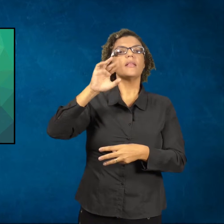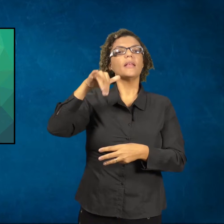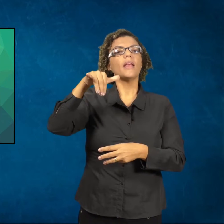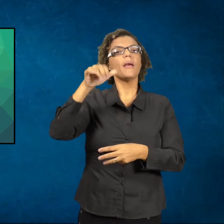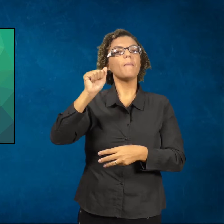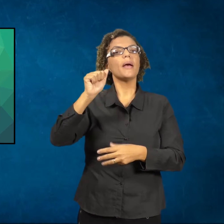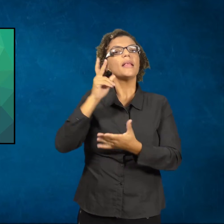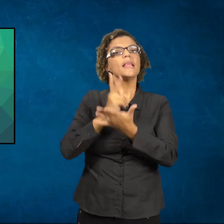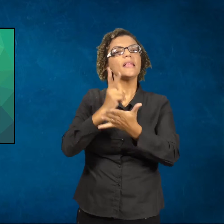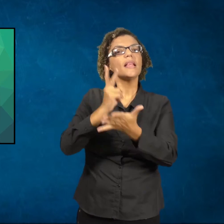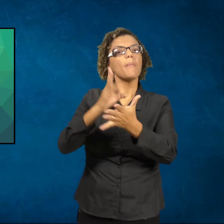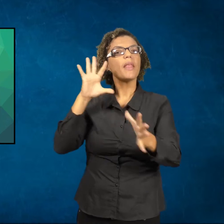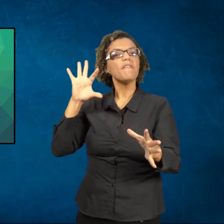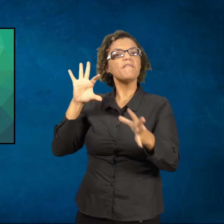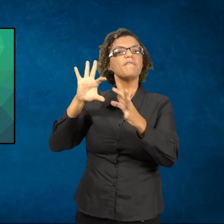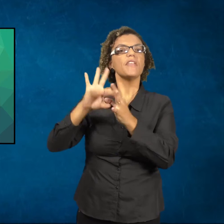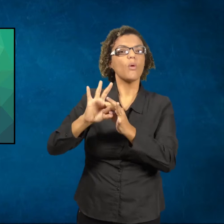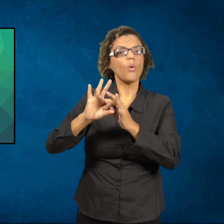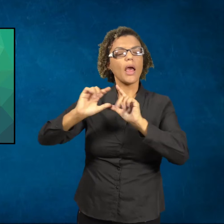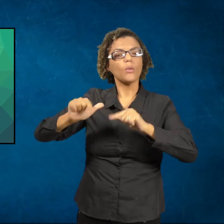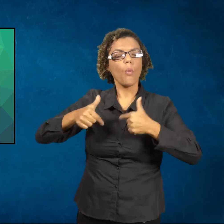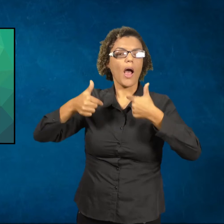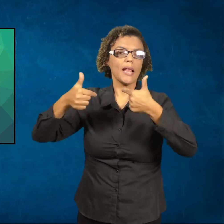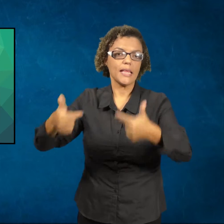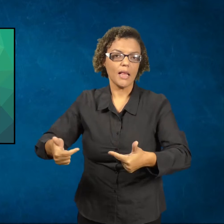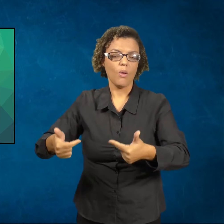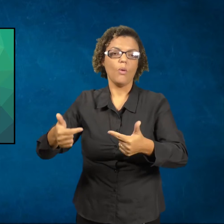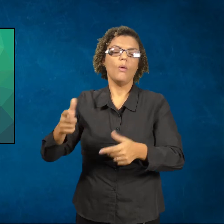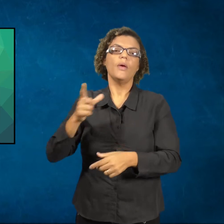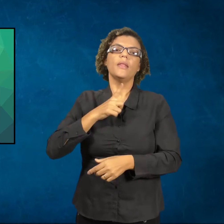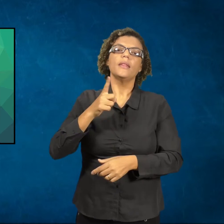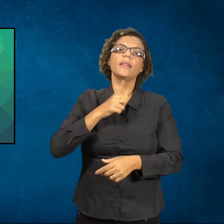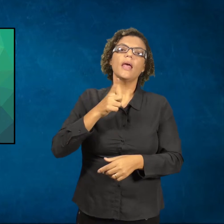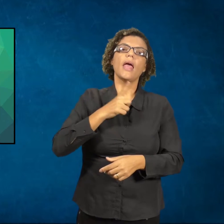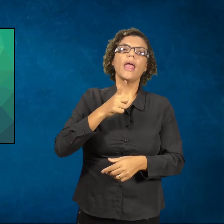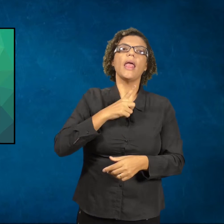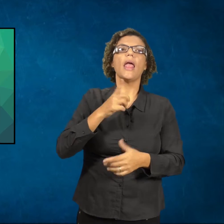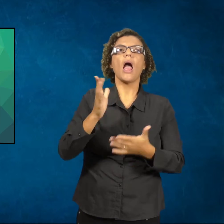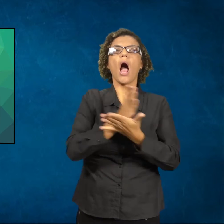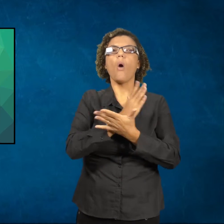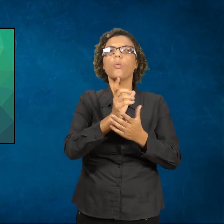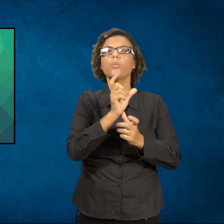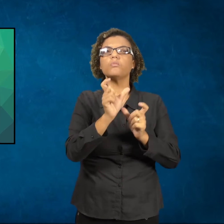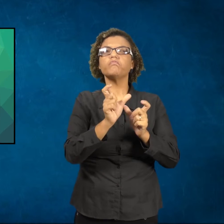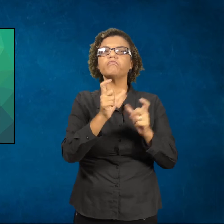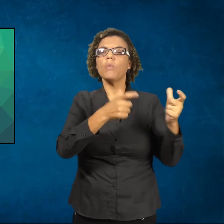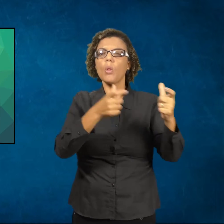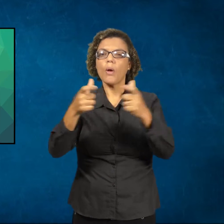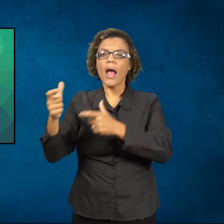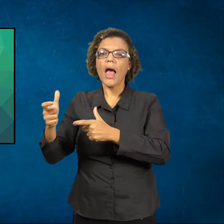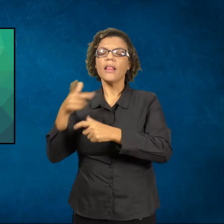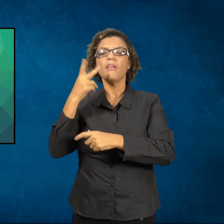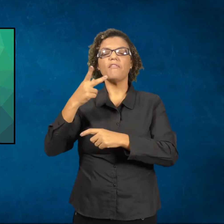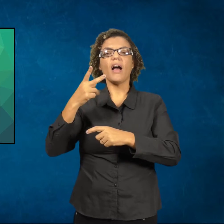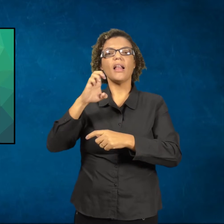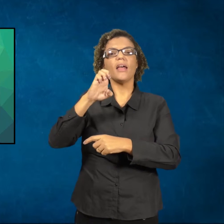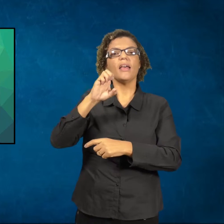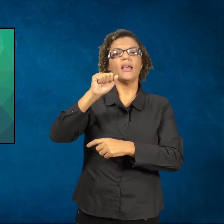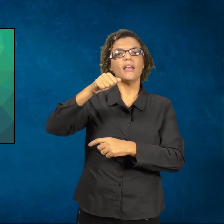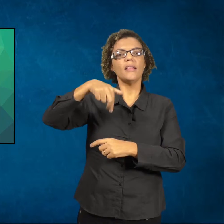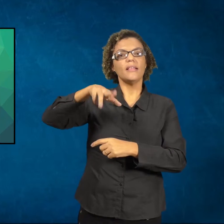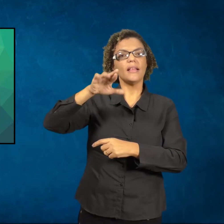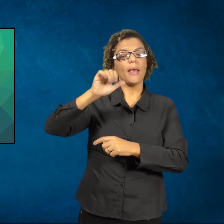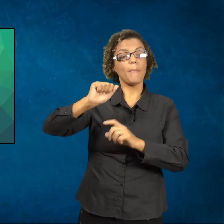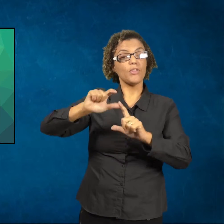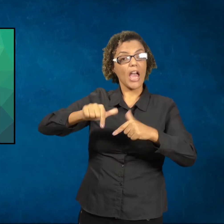ação. Esquema, tem alguns lugares que o Piaget até escreve esquemas de ação, mas isso parece até redundante, porque o esquema